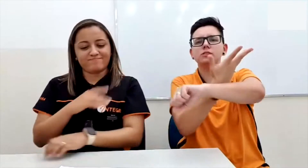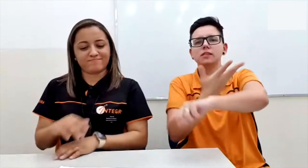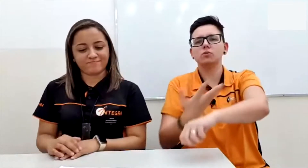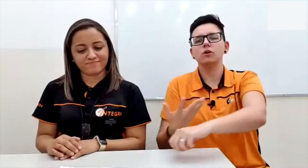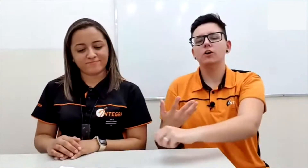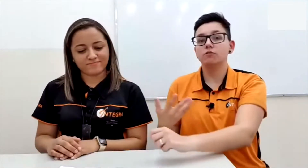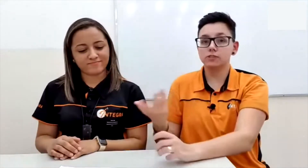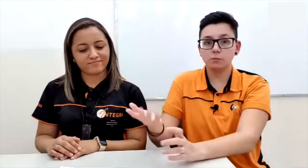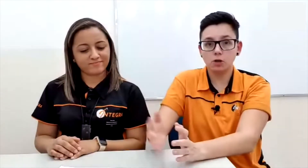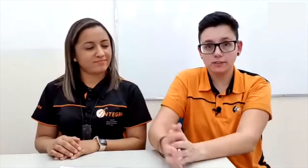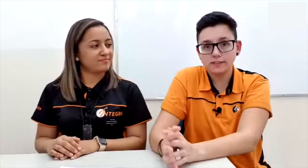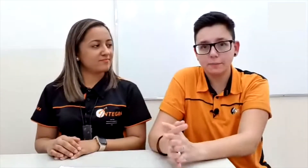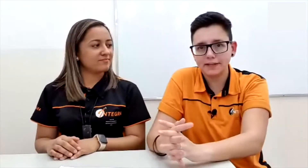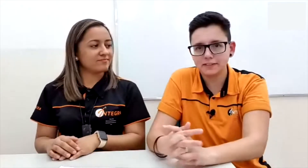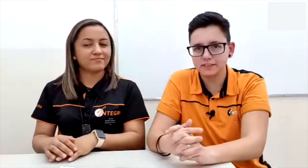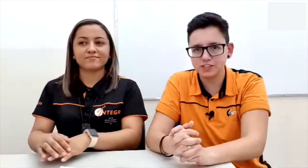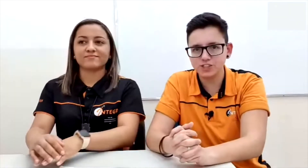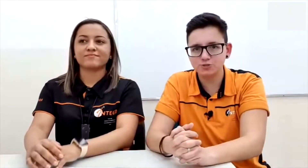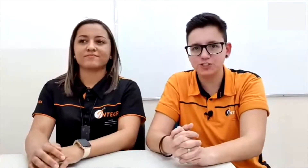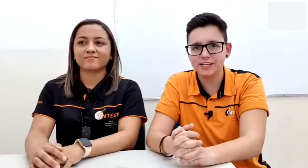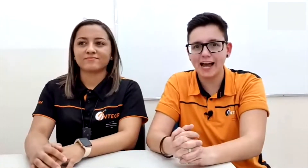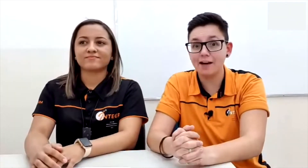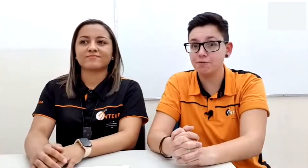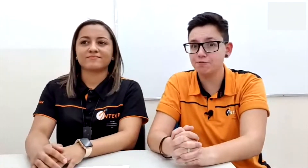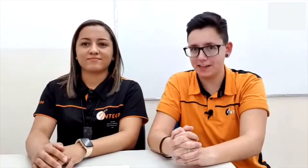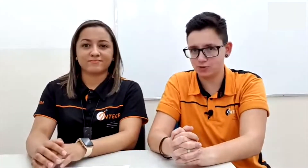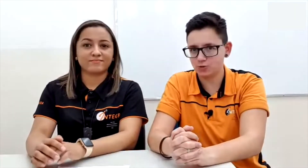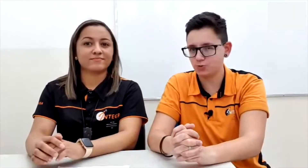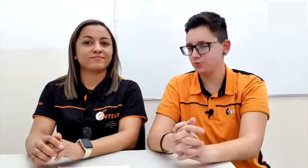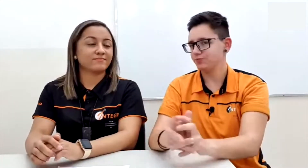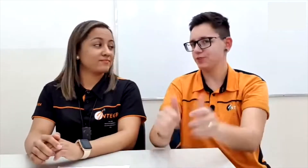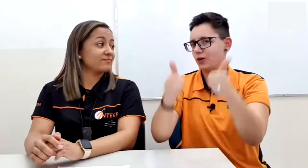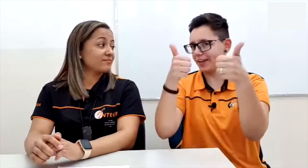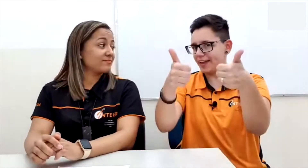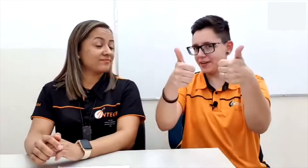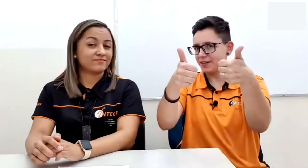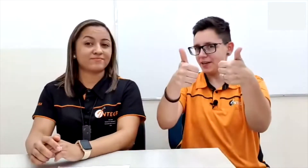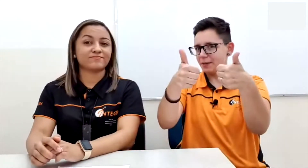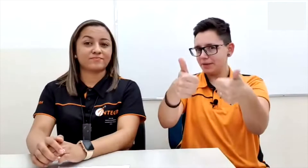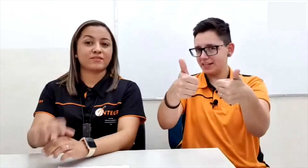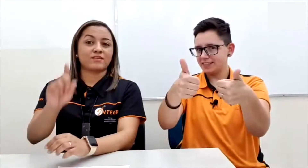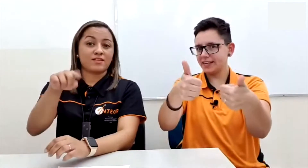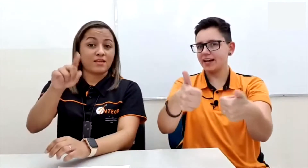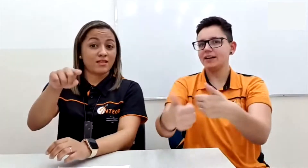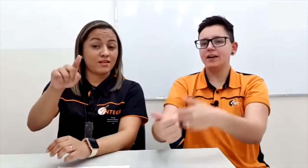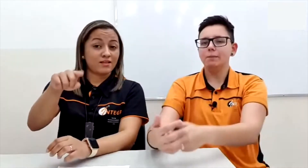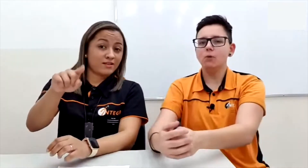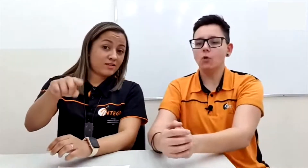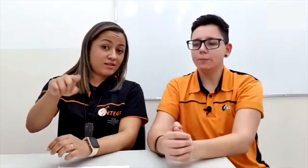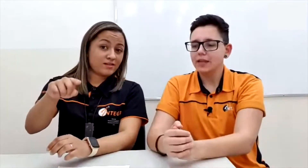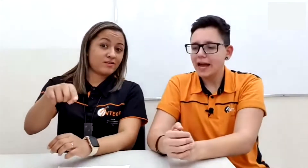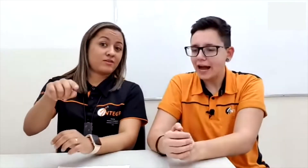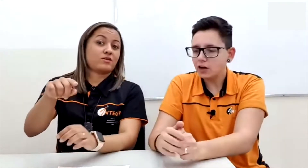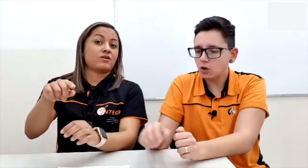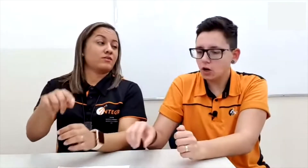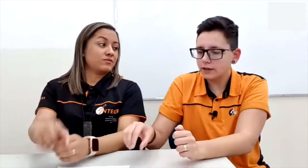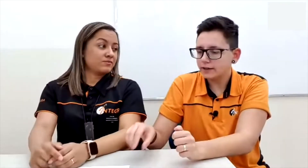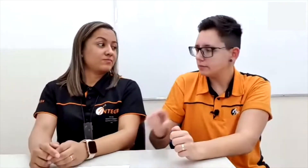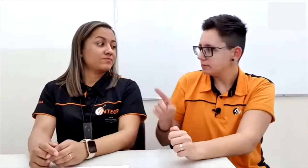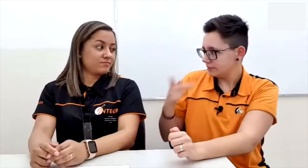emoção. Você mostra também nesse sentido de afeto, ok? Belezinha? Bom, agora, você vai